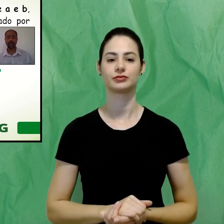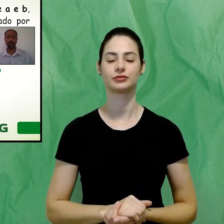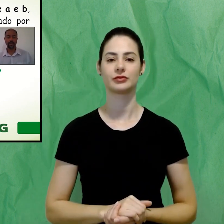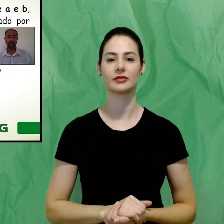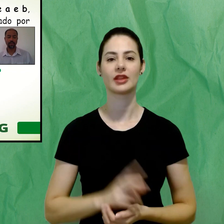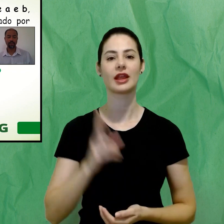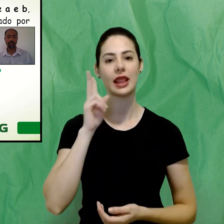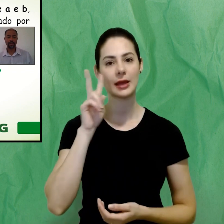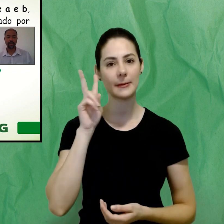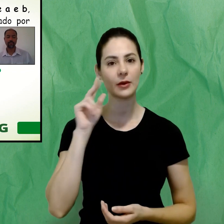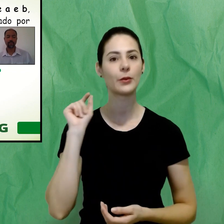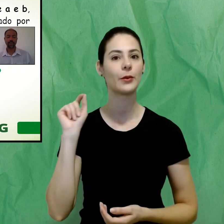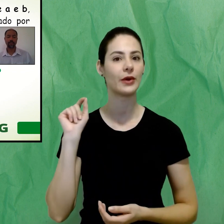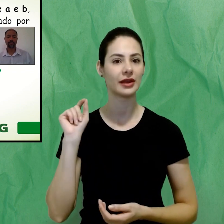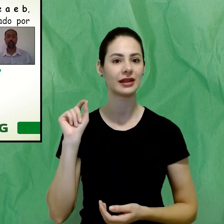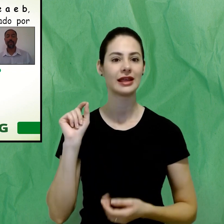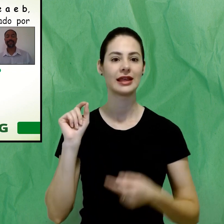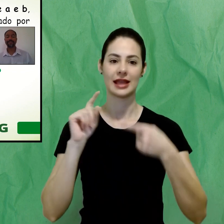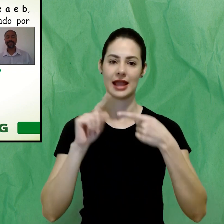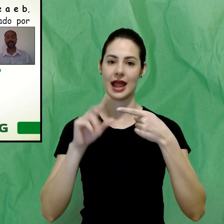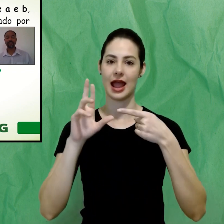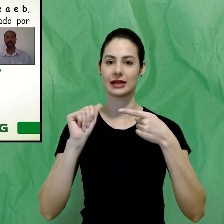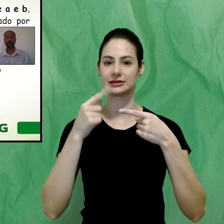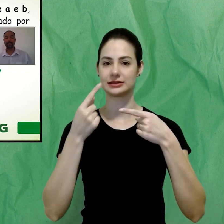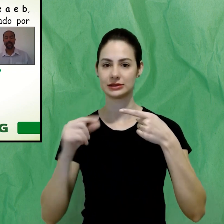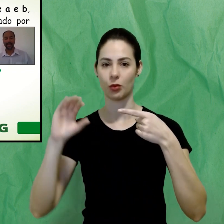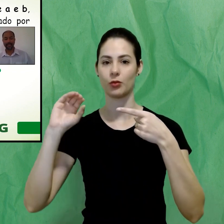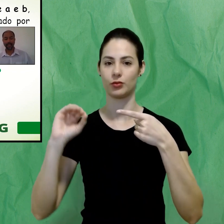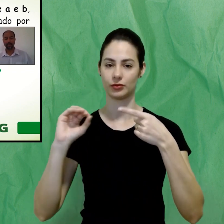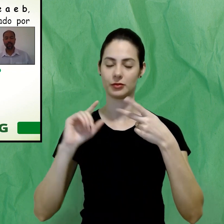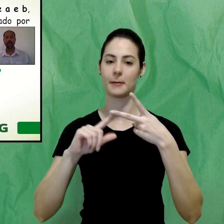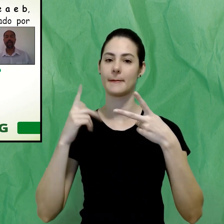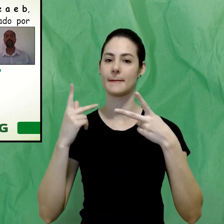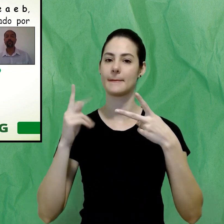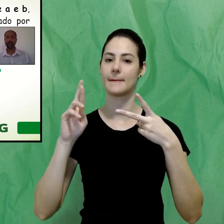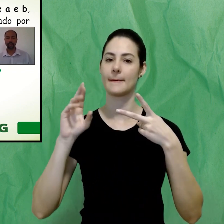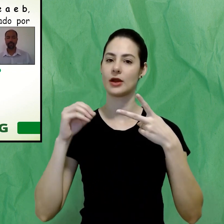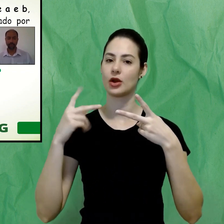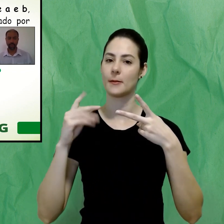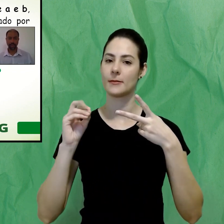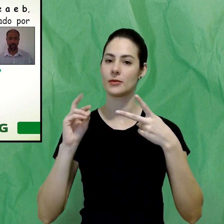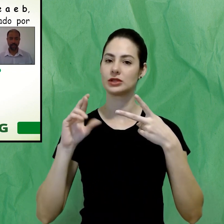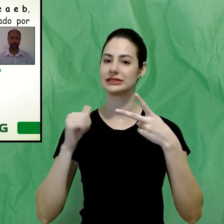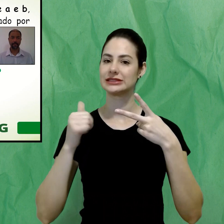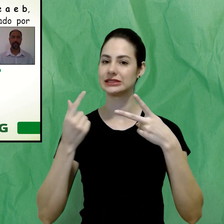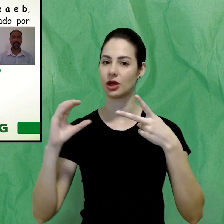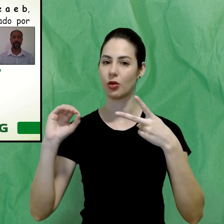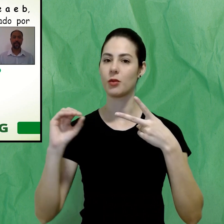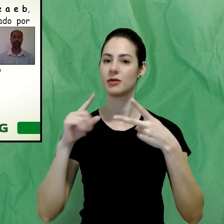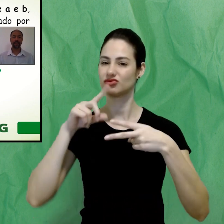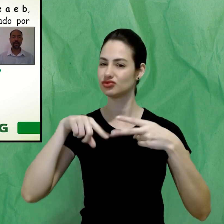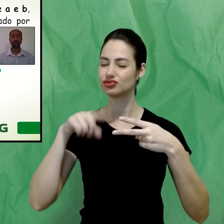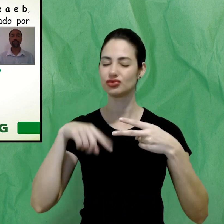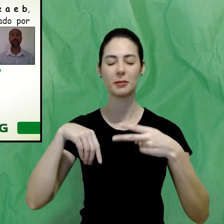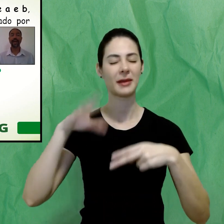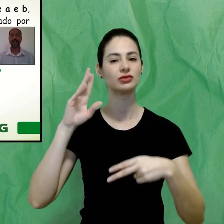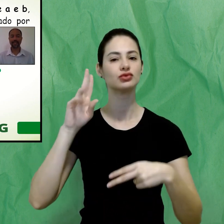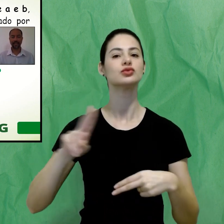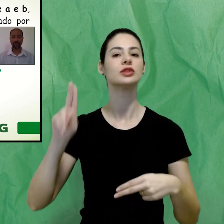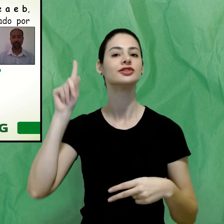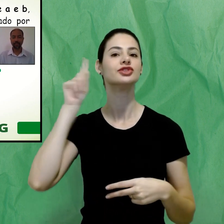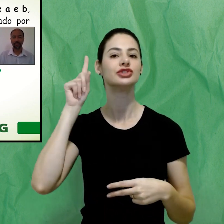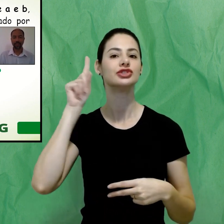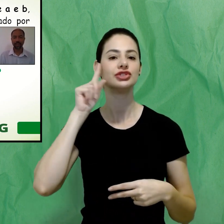e a proporção são conceitos com bastante aplicação em situações do dia a dia. Chamamos